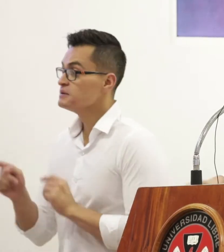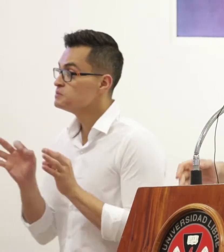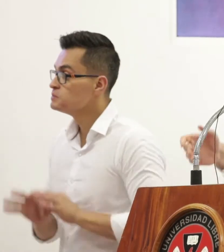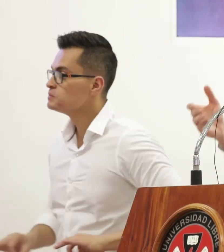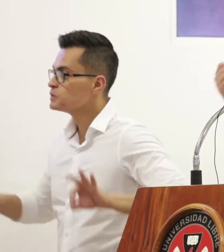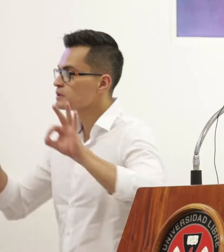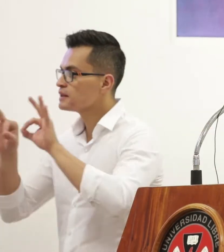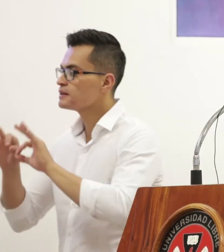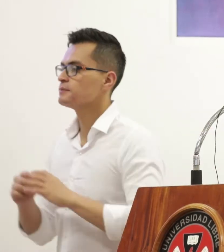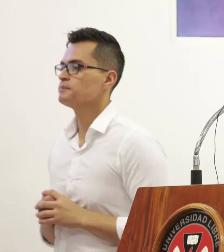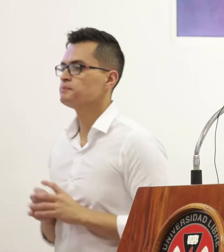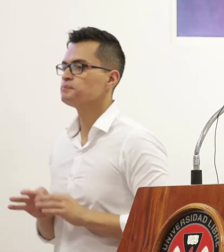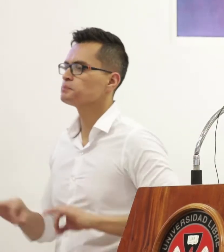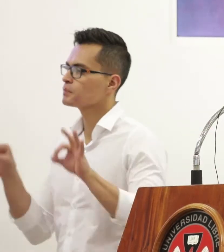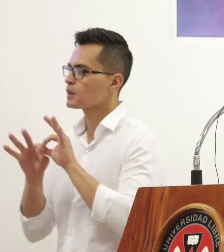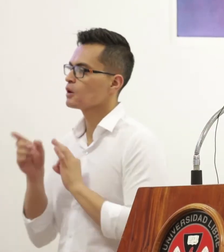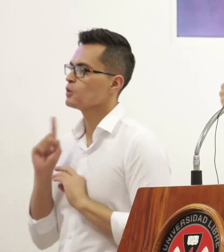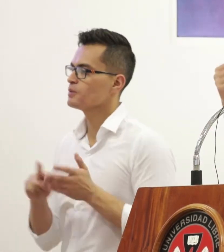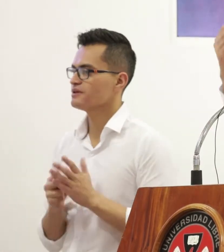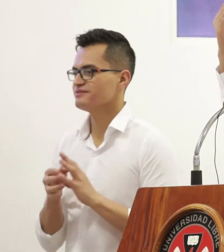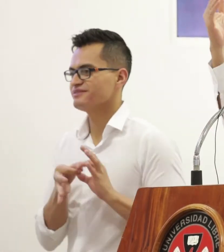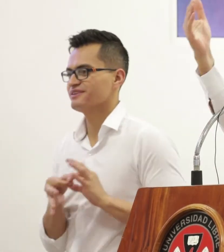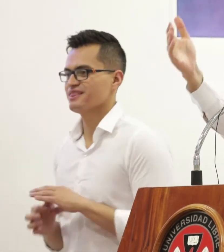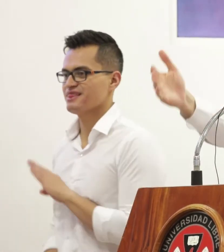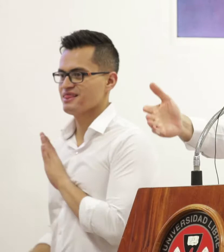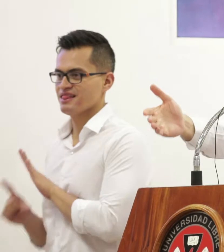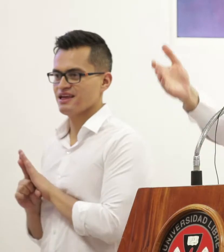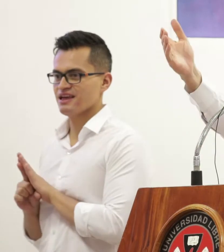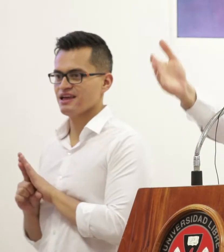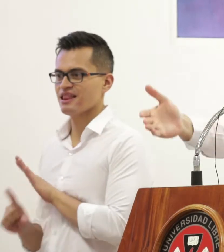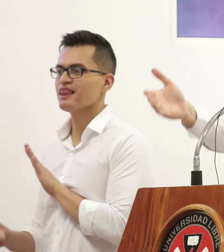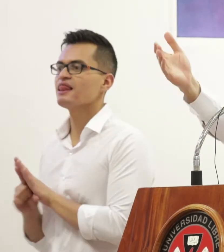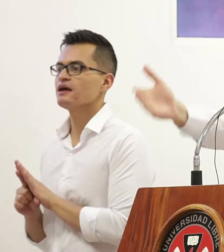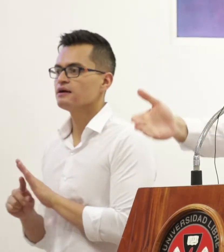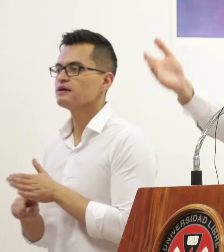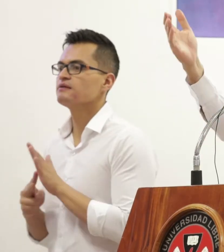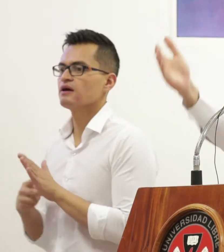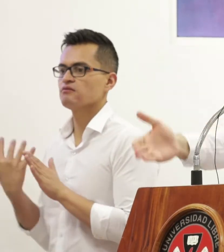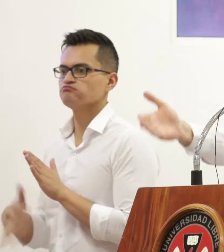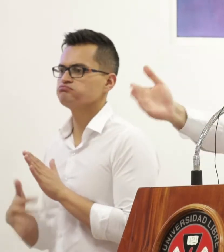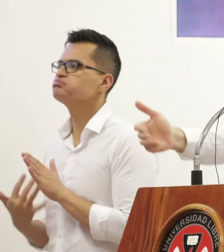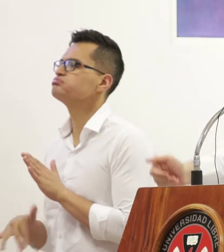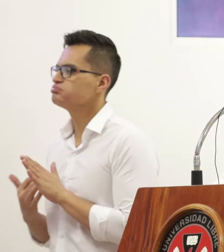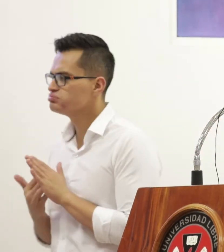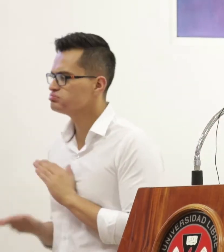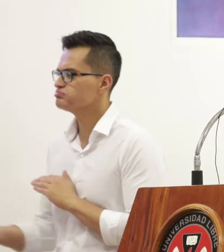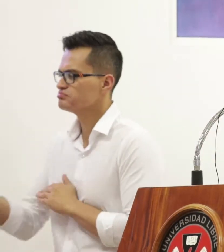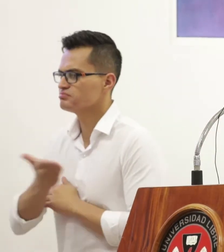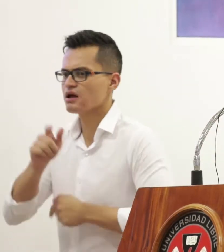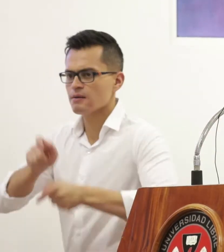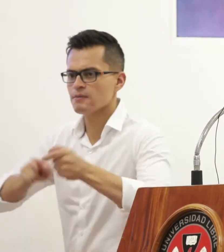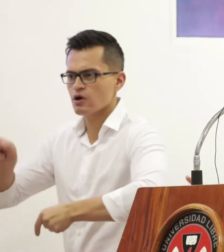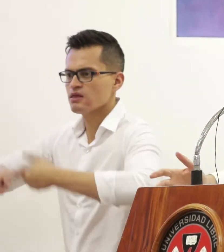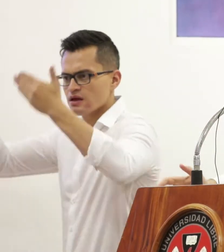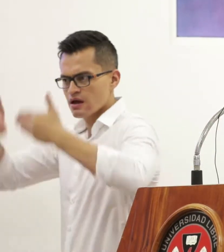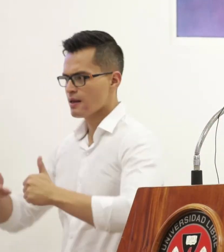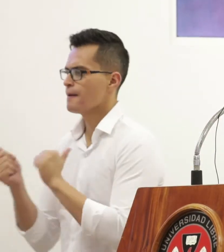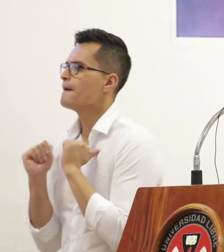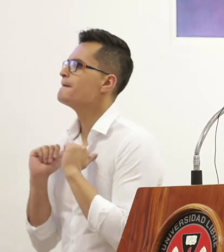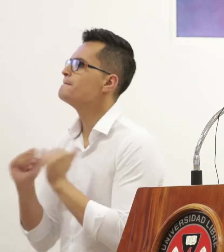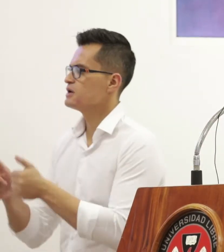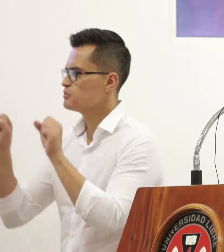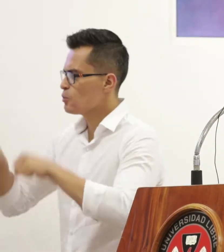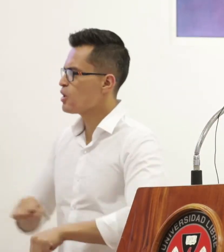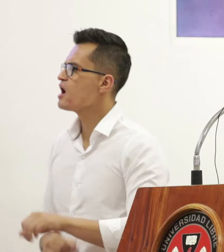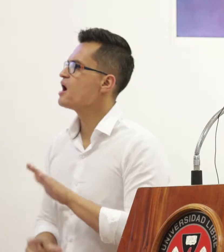porque va en complemento con la ley que le entrega la capacidad legal plena a las personas con discapacidad, algo que es un